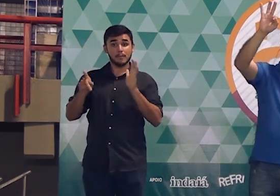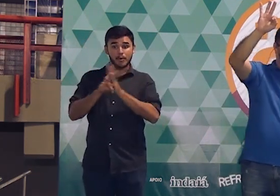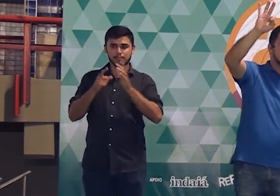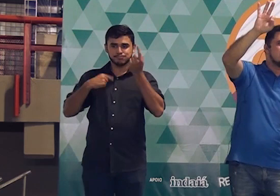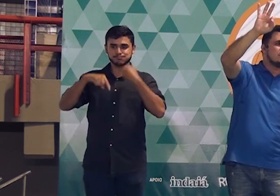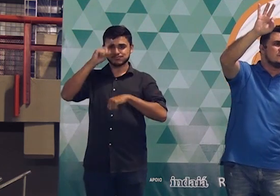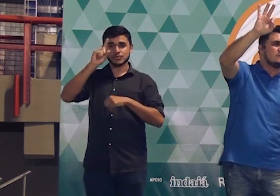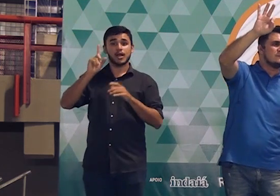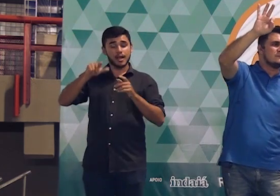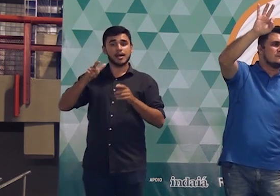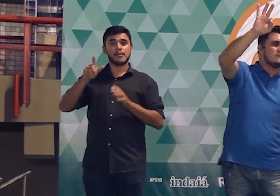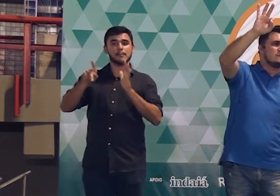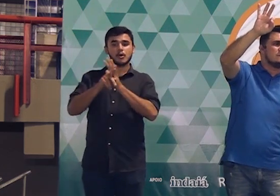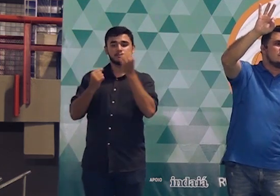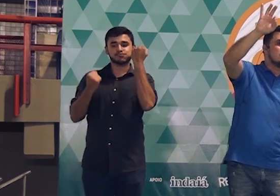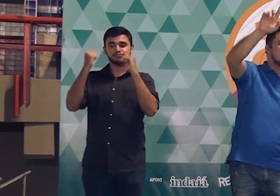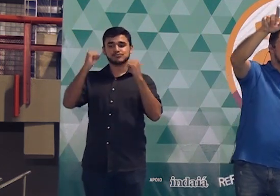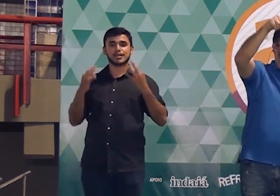Quando é que começa?